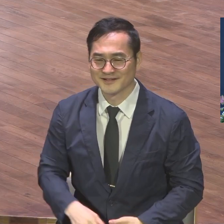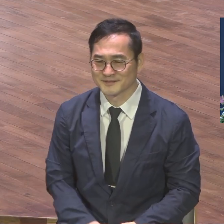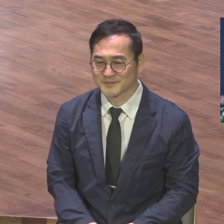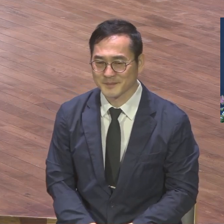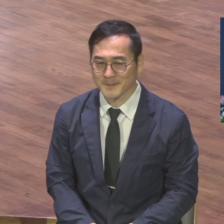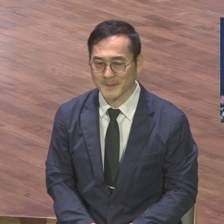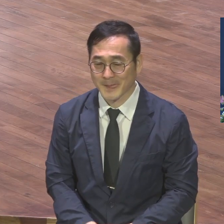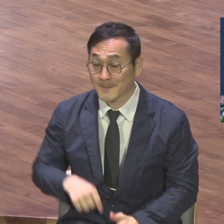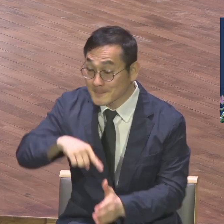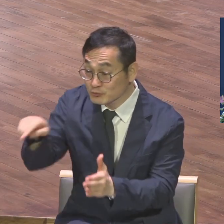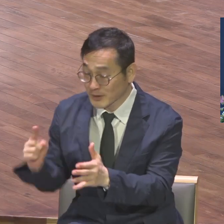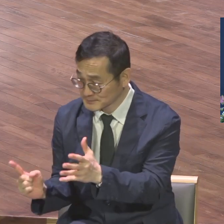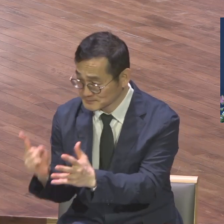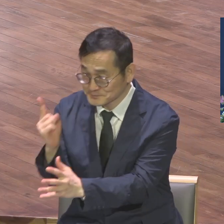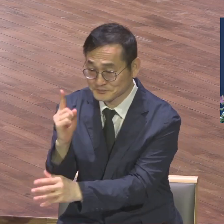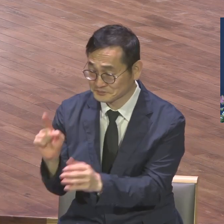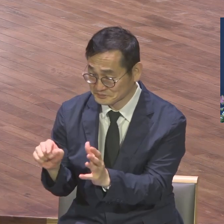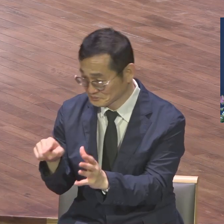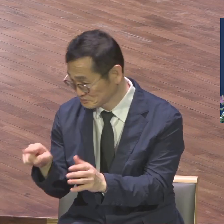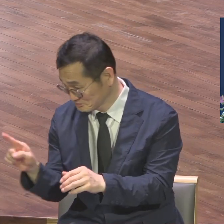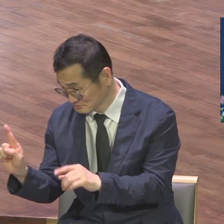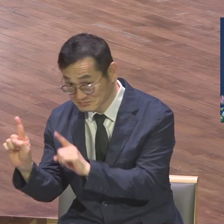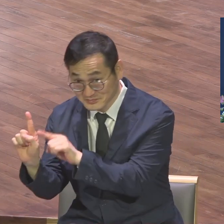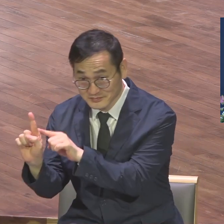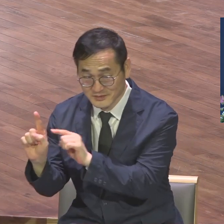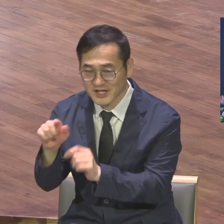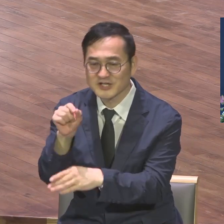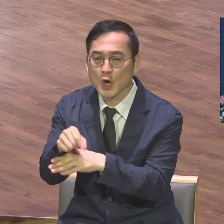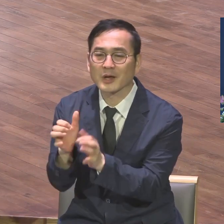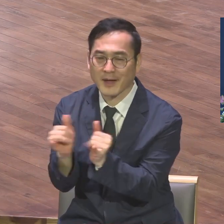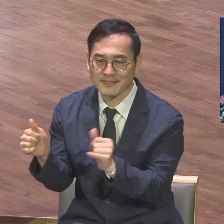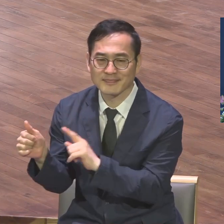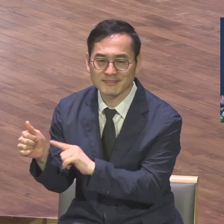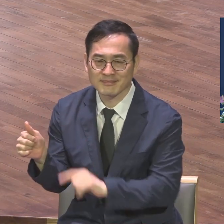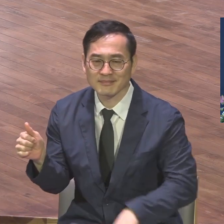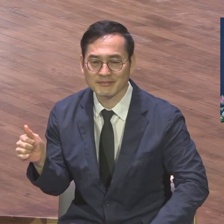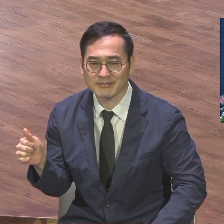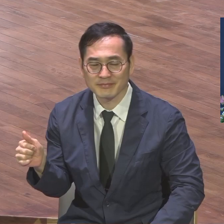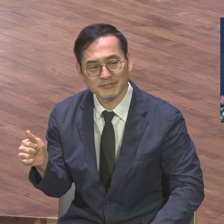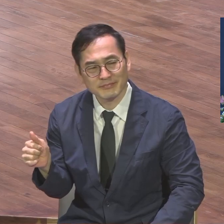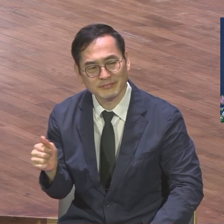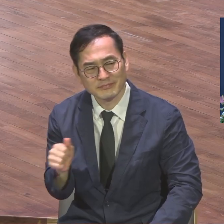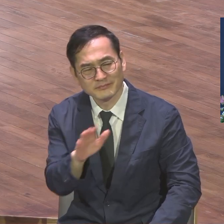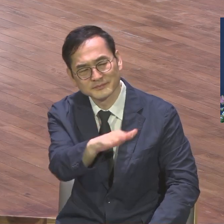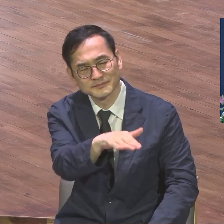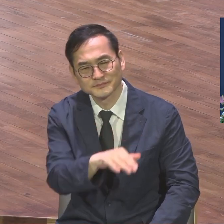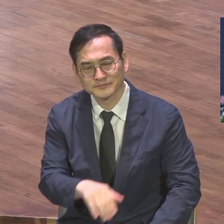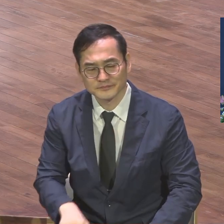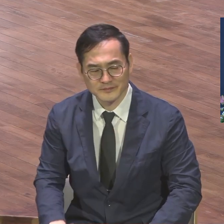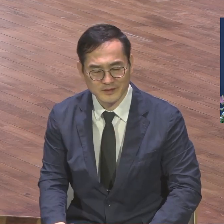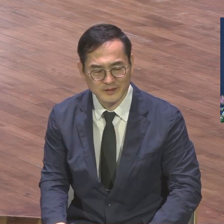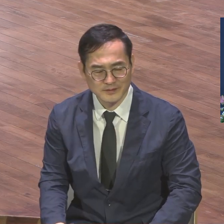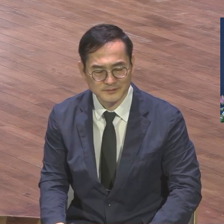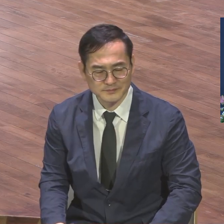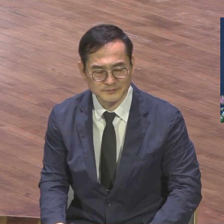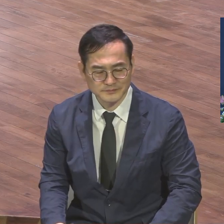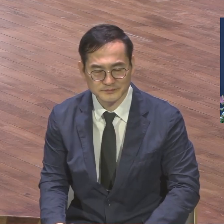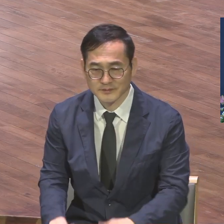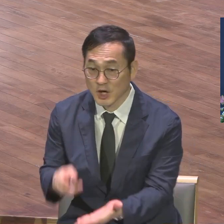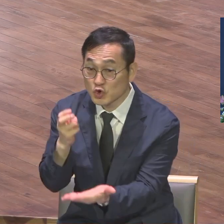합니다. 예수님께 질문하는 장면이 나오는데 이스라엘 백성들이 생명과 같이 되는